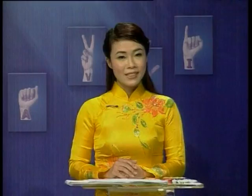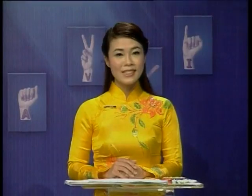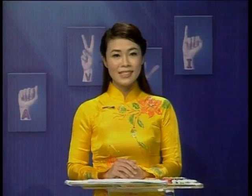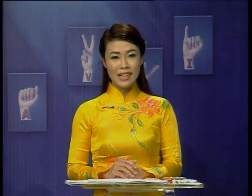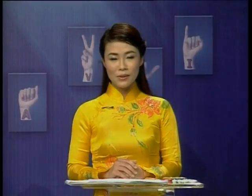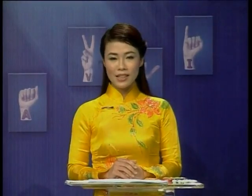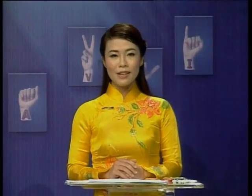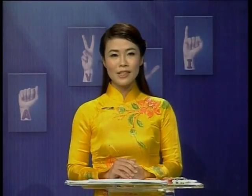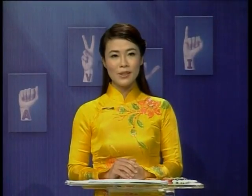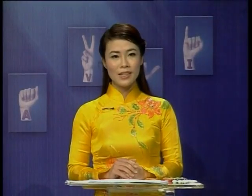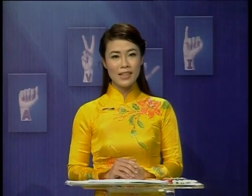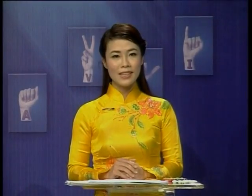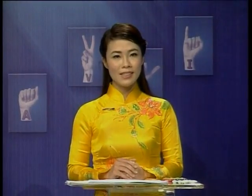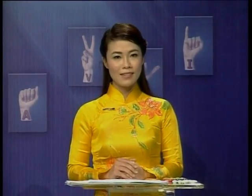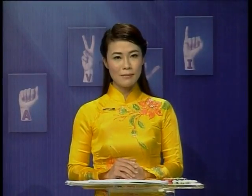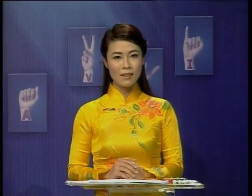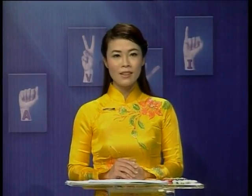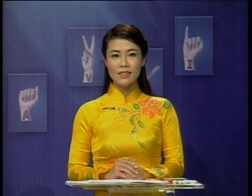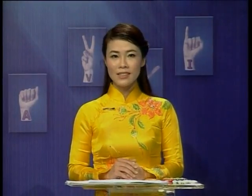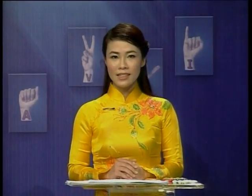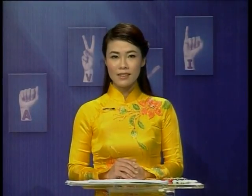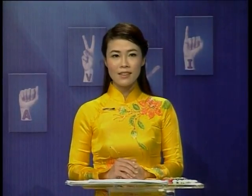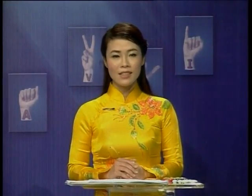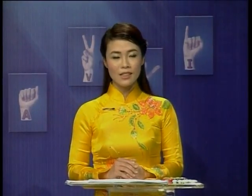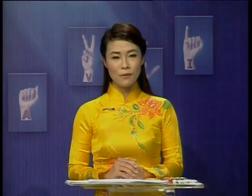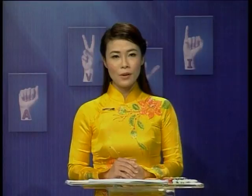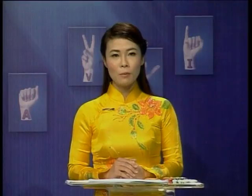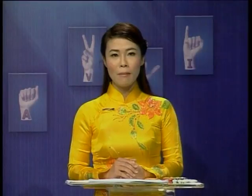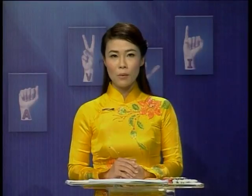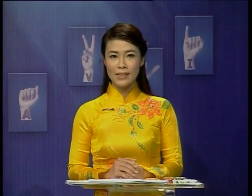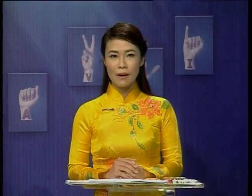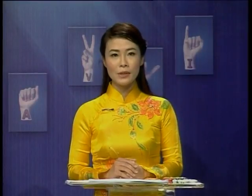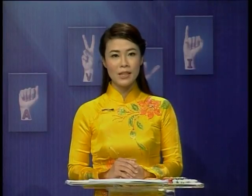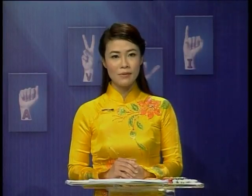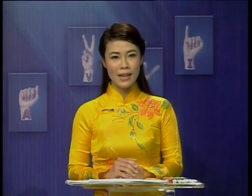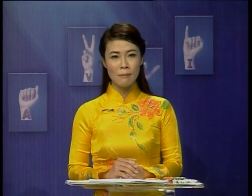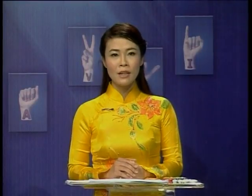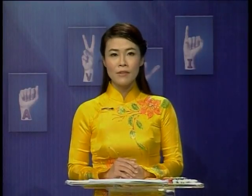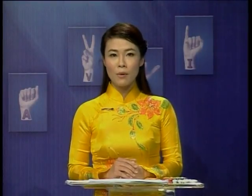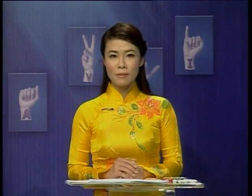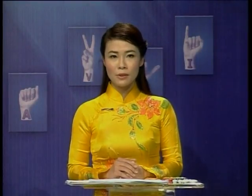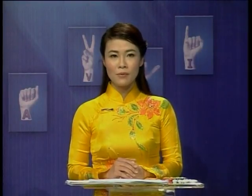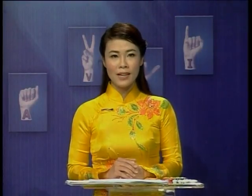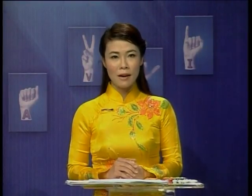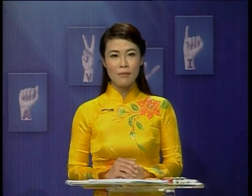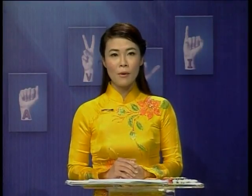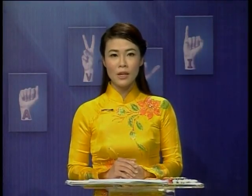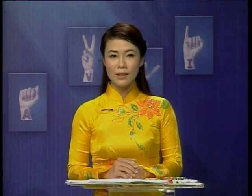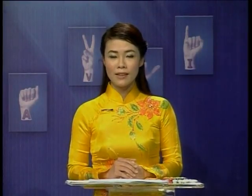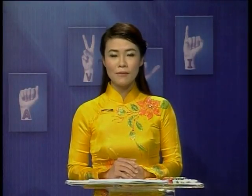Chương trình dạy ngôn ngữ ký hiệu trên truyền hình đến đây xin được tạm dừng Chương trình được thực hiện dưới sự phối hợp của Ban khoa giáo đài truyền hình Việt Nam Viện khoa học giáo dục Việt Nam và Hội người khuyết tật thành